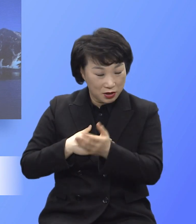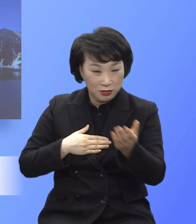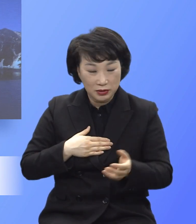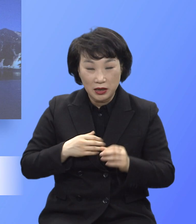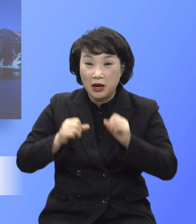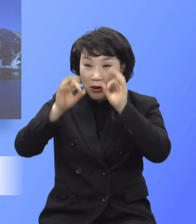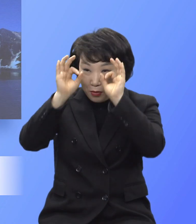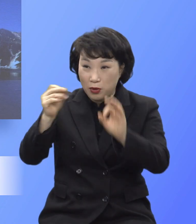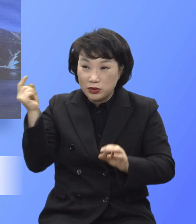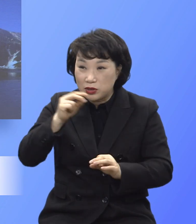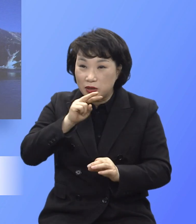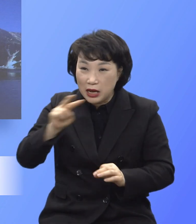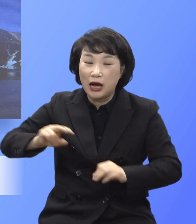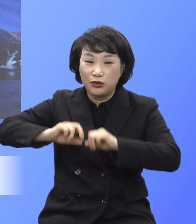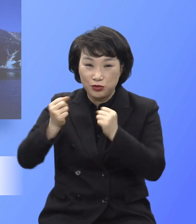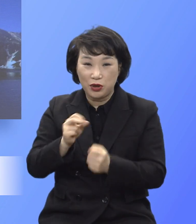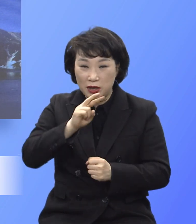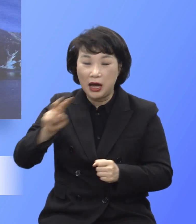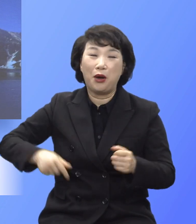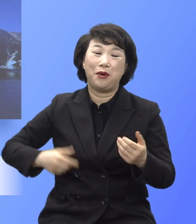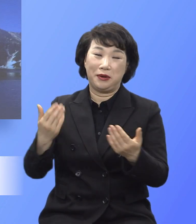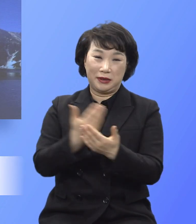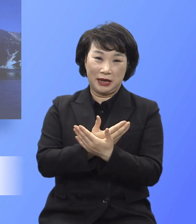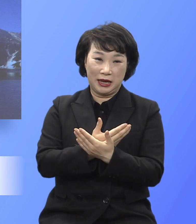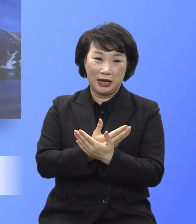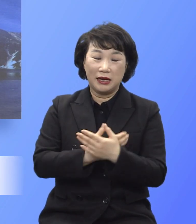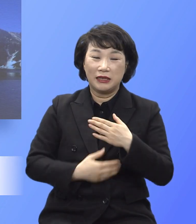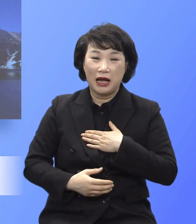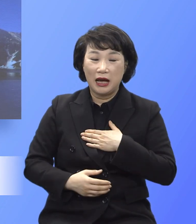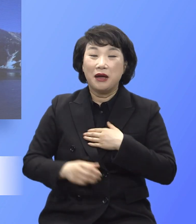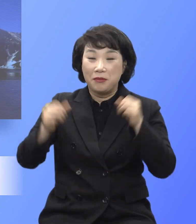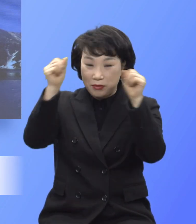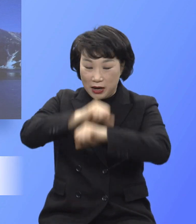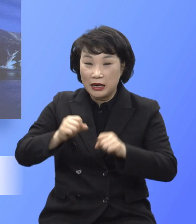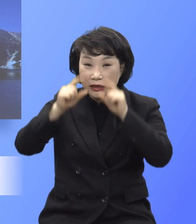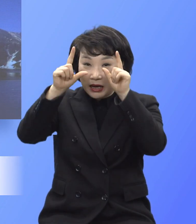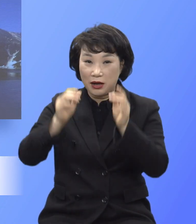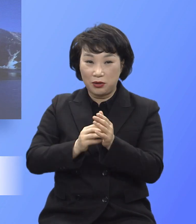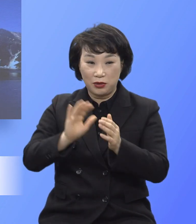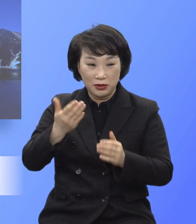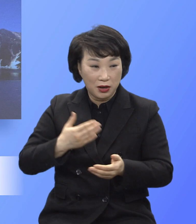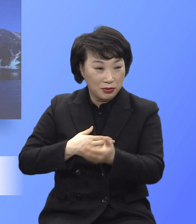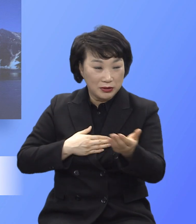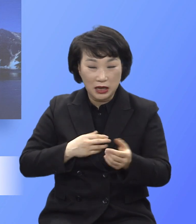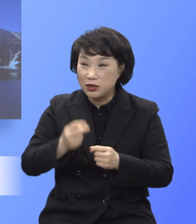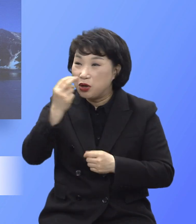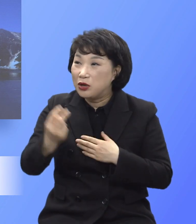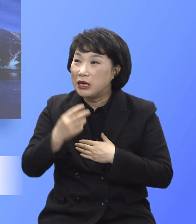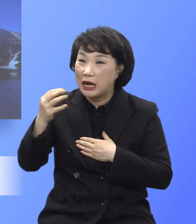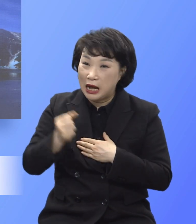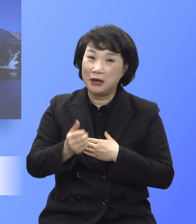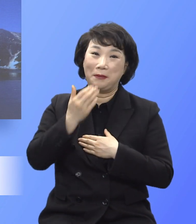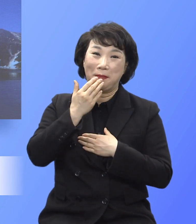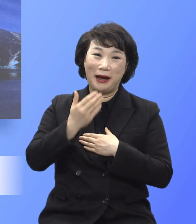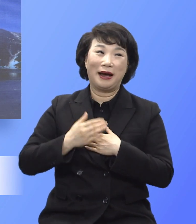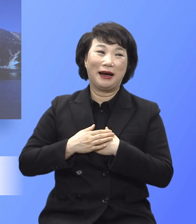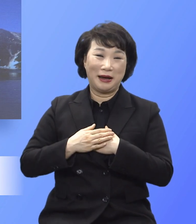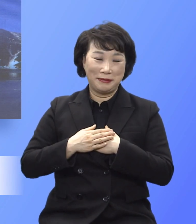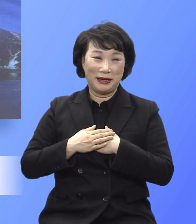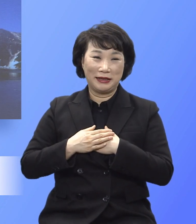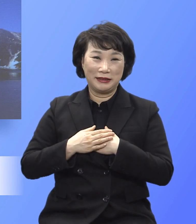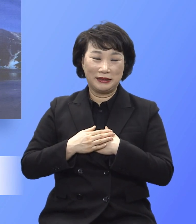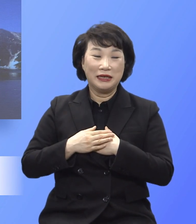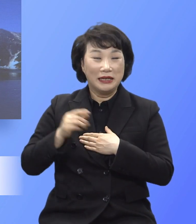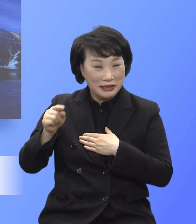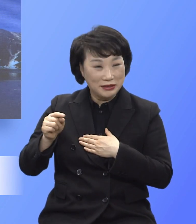들어야 회개가 나오고 들어야 멸망을 깨닫고 들어야 영생을 얻으려 하지